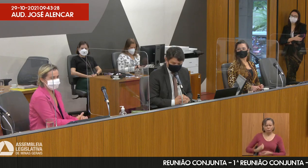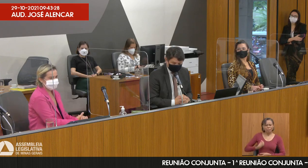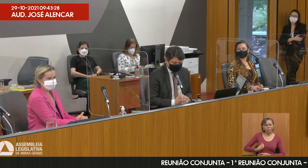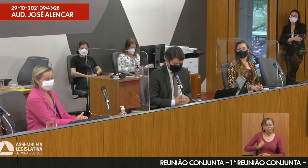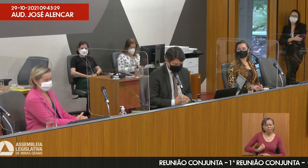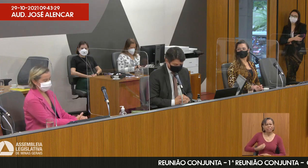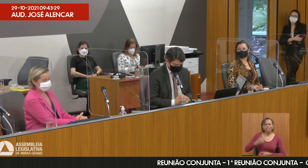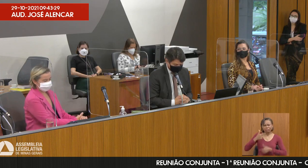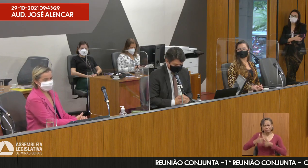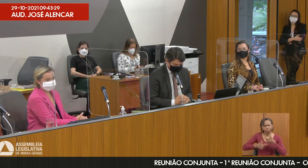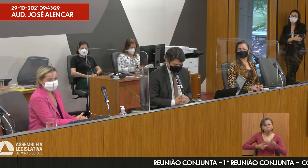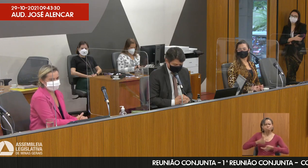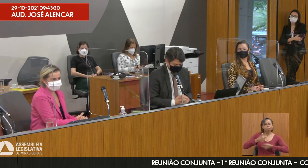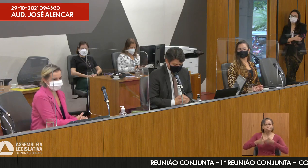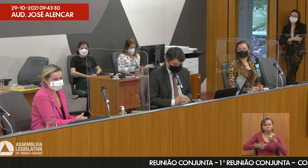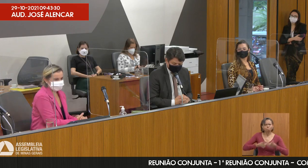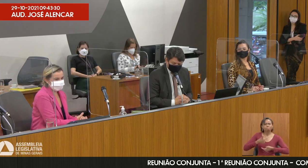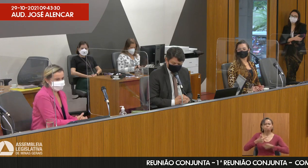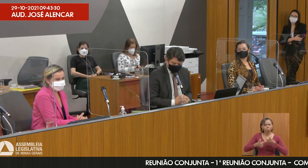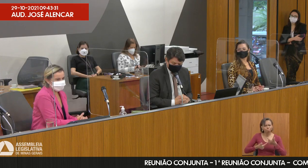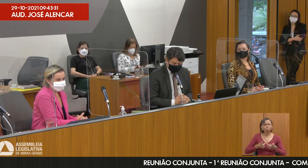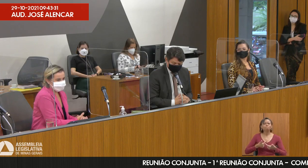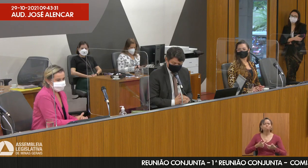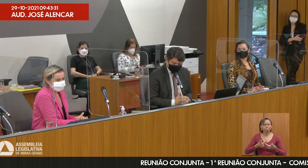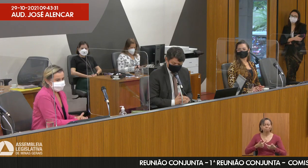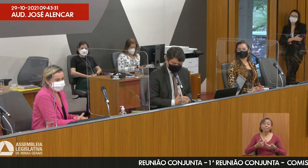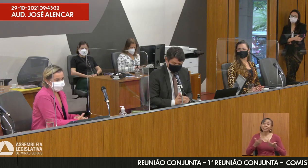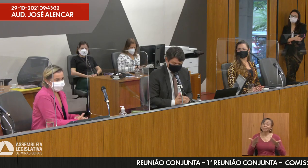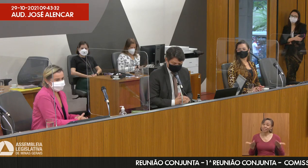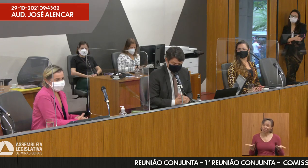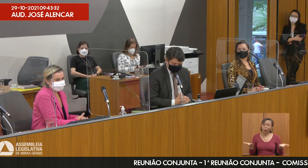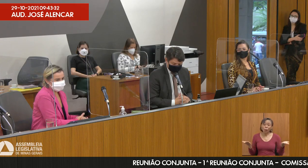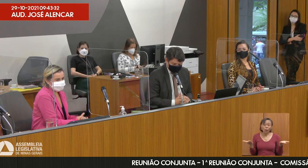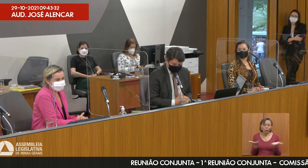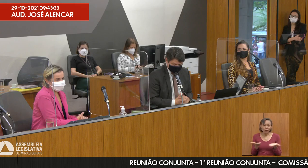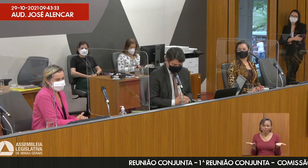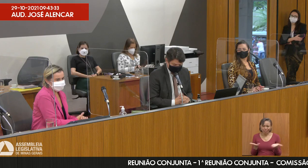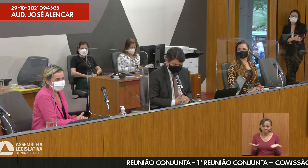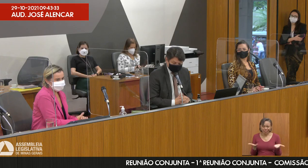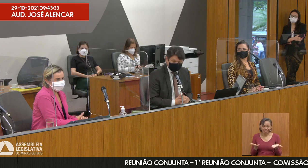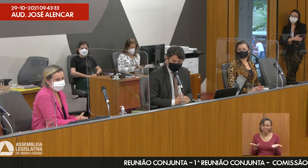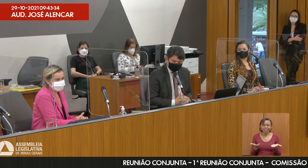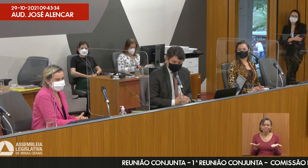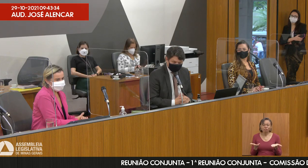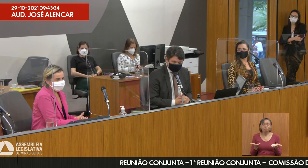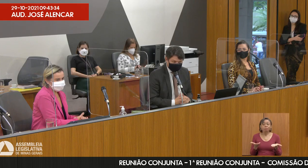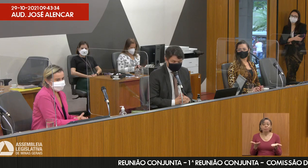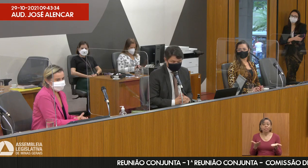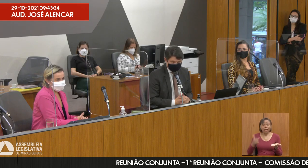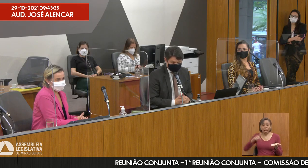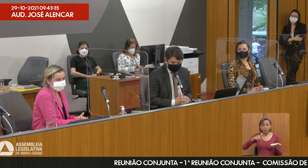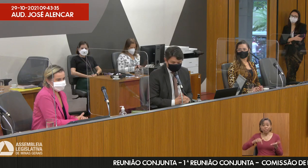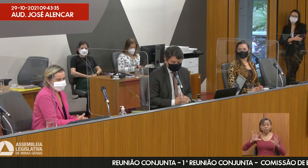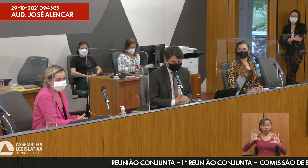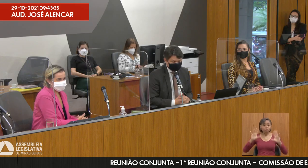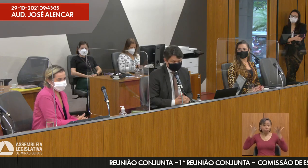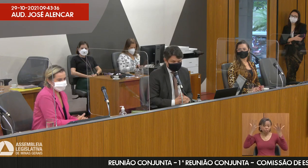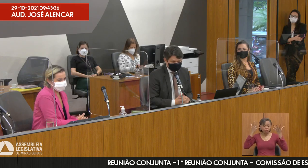muito. Então, eu acho que hoje esse nosso evento aqui foi para isso.